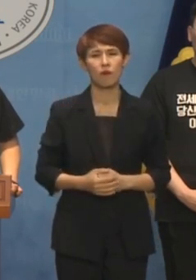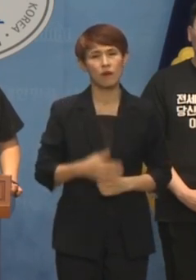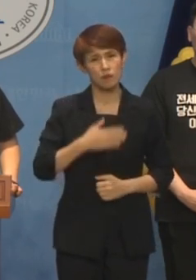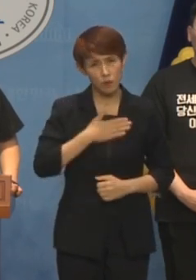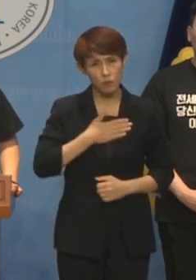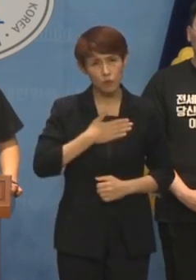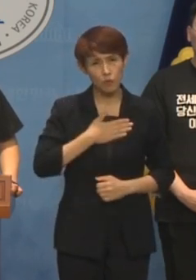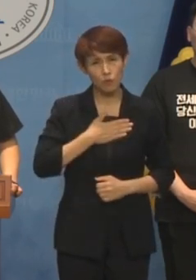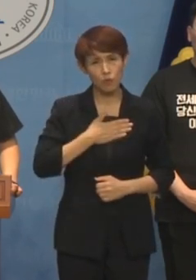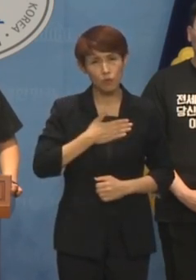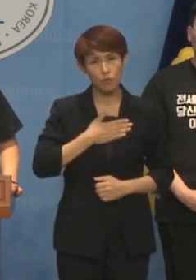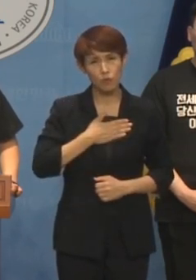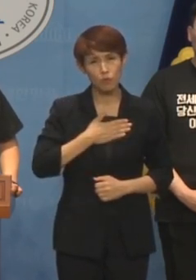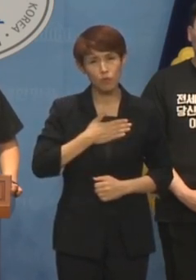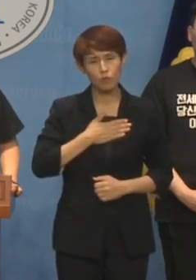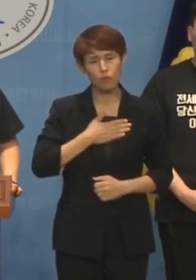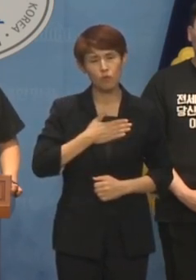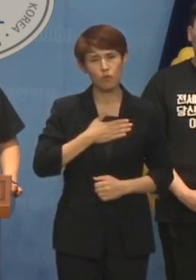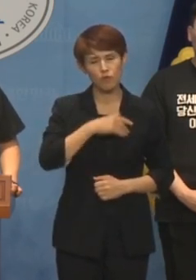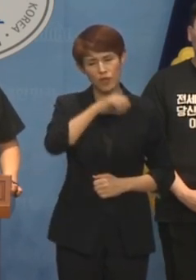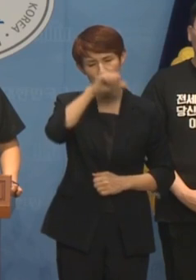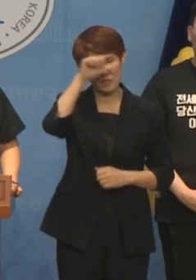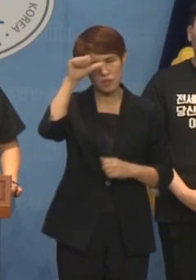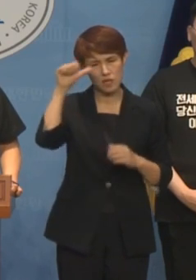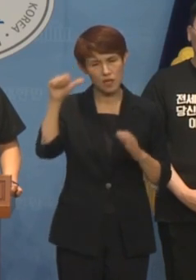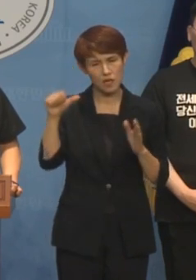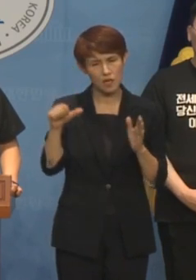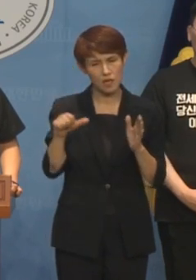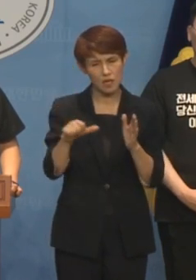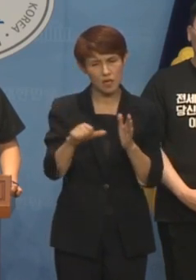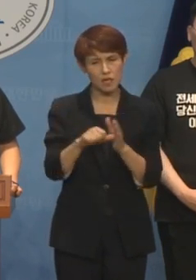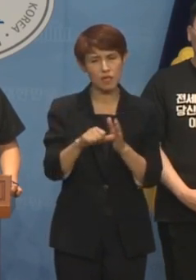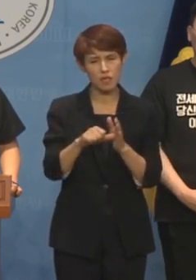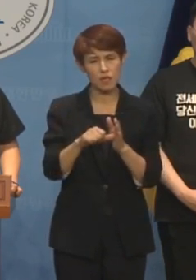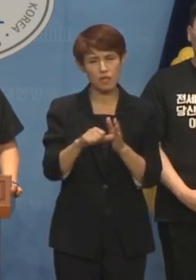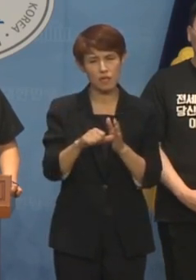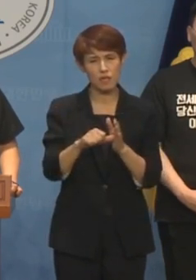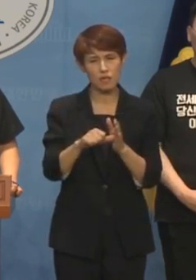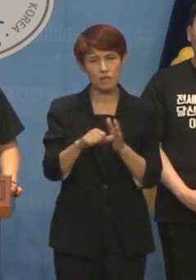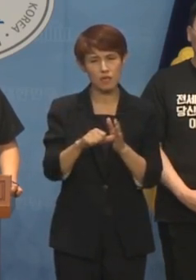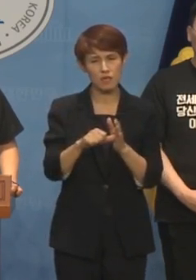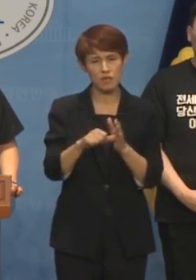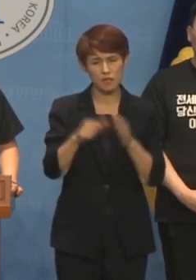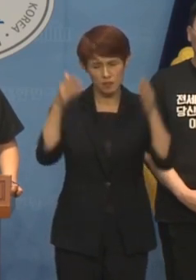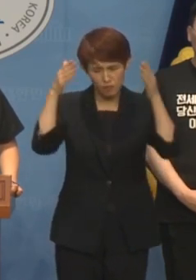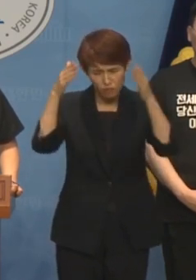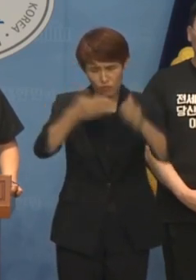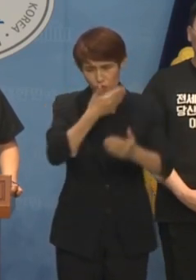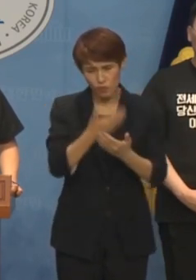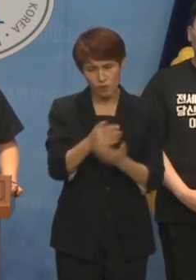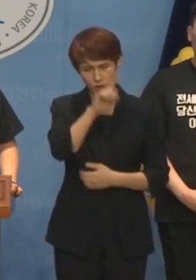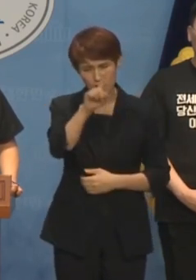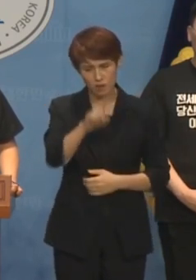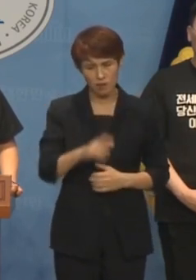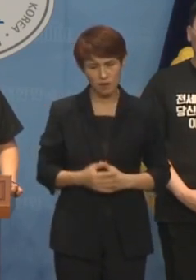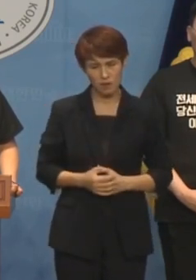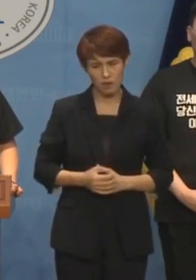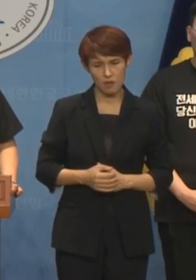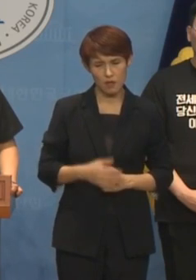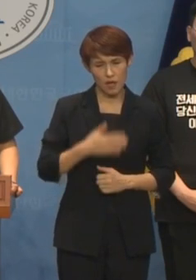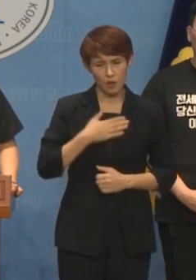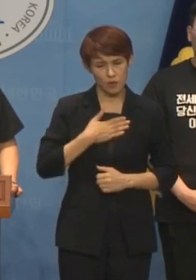나도 내 인생을 갈아 넣을 만큼 이게 그렇게 중요한 일인가? 이제